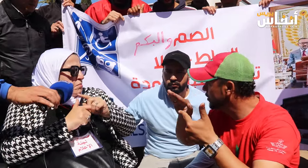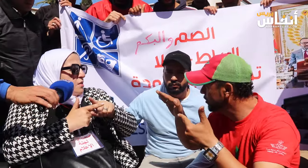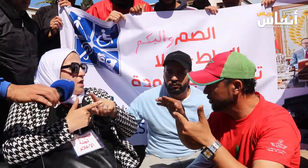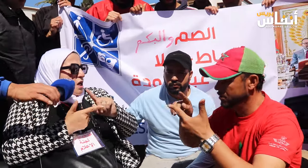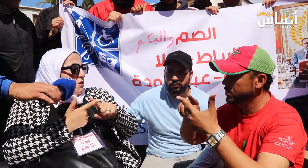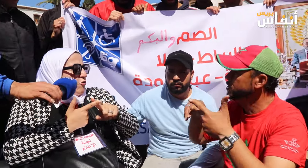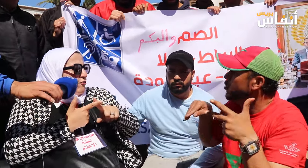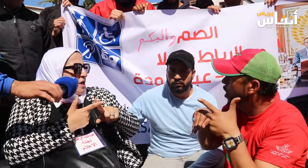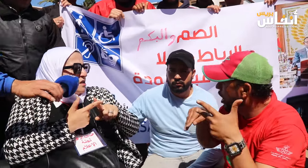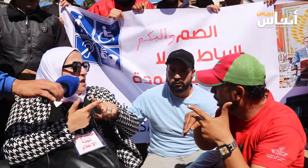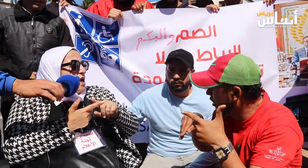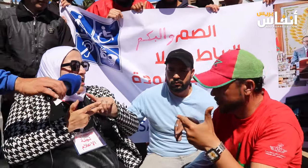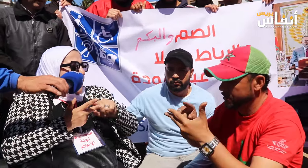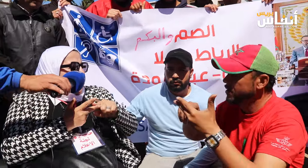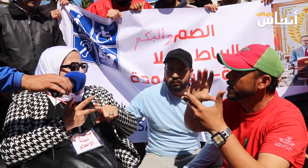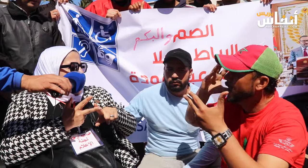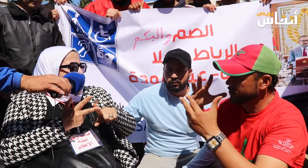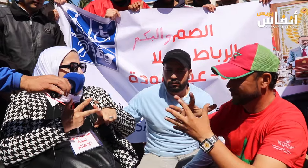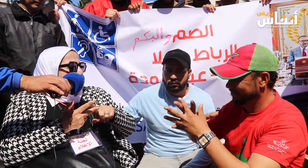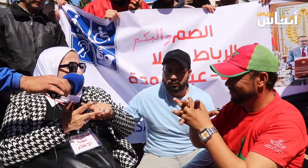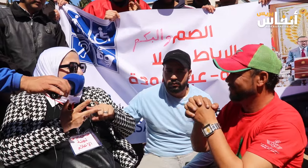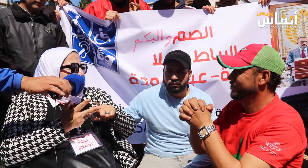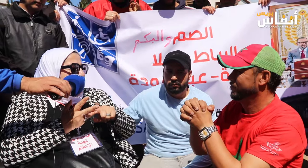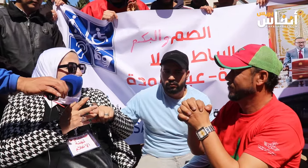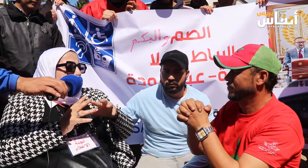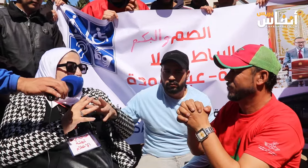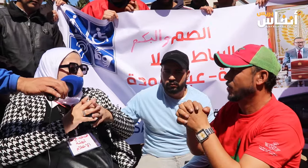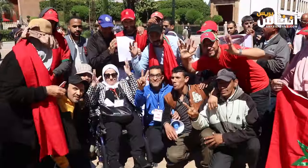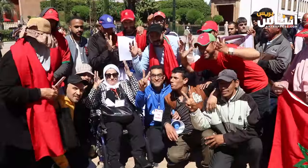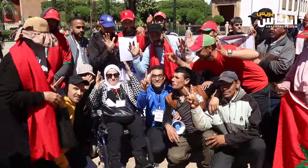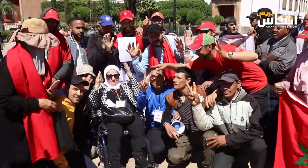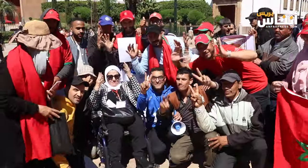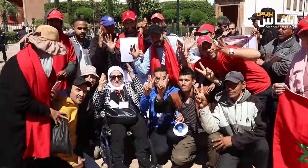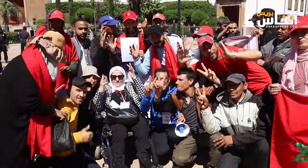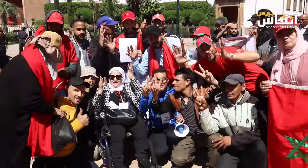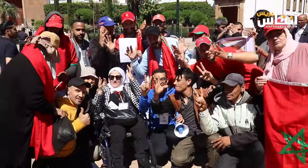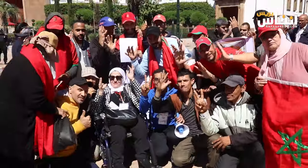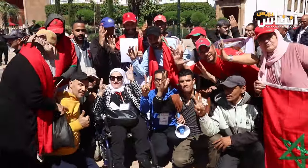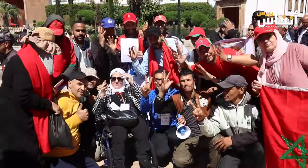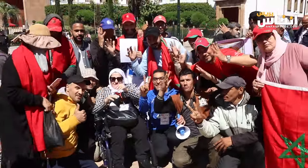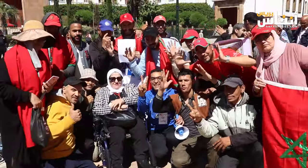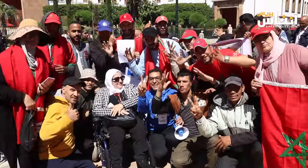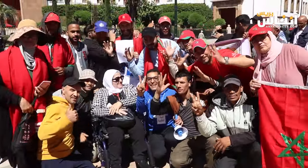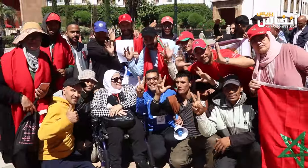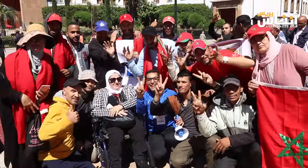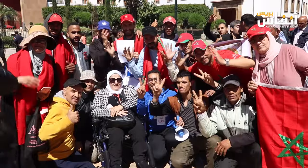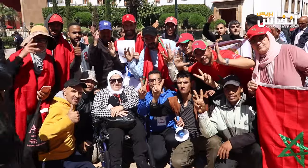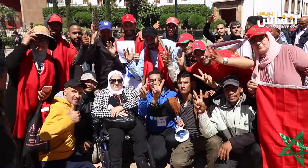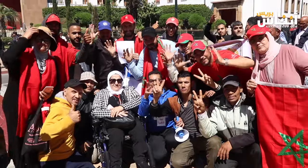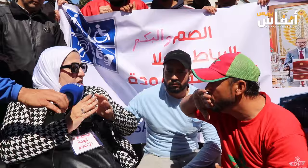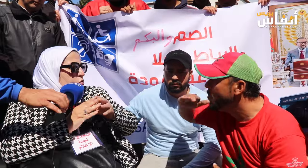الاشخاص السم المكفوفين، الاعاقات الحركيه، الاعاقات الذهنيه، راه حنا كنا خوت